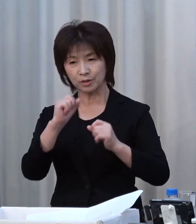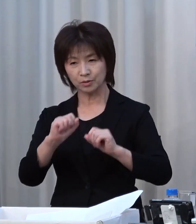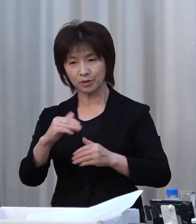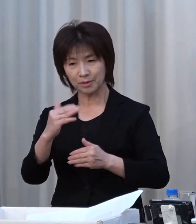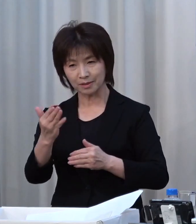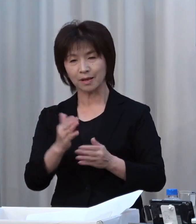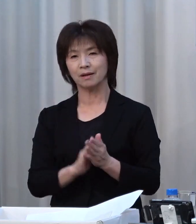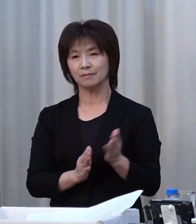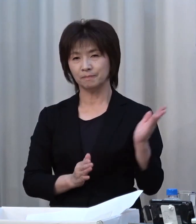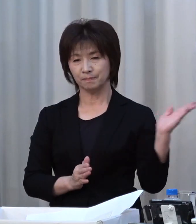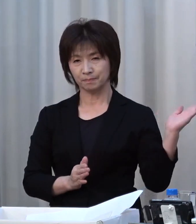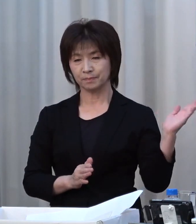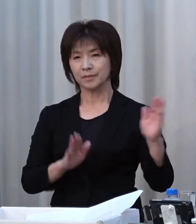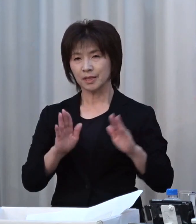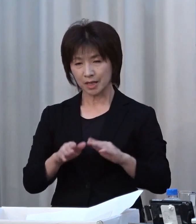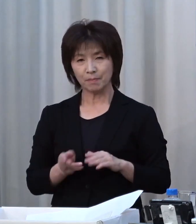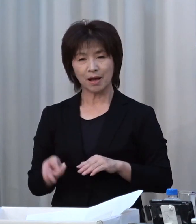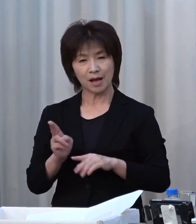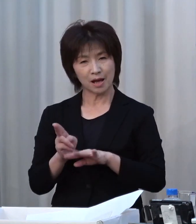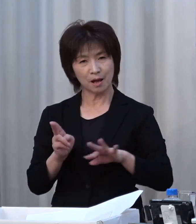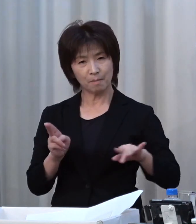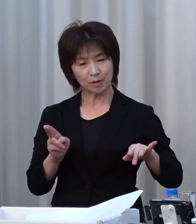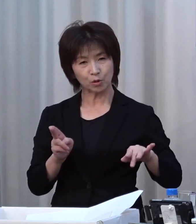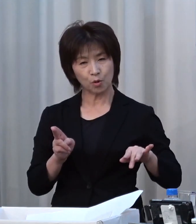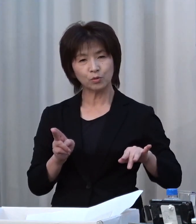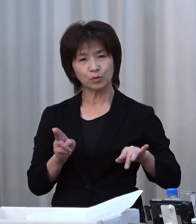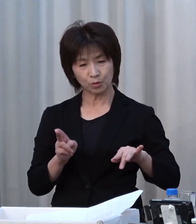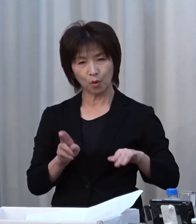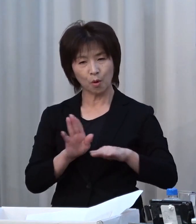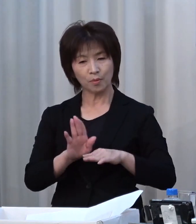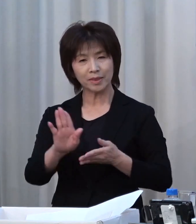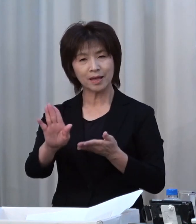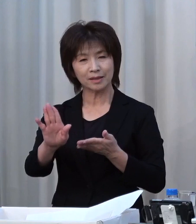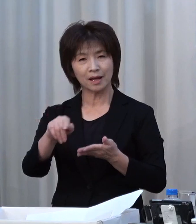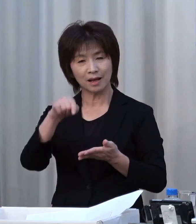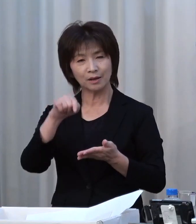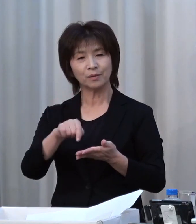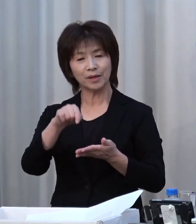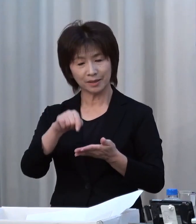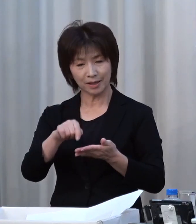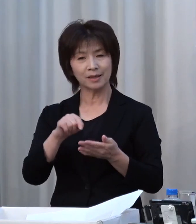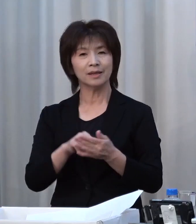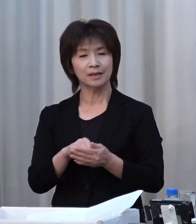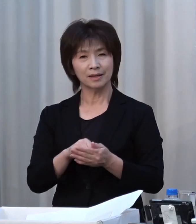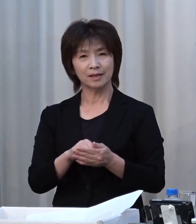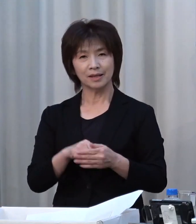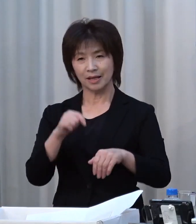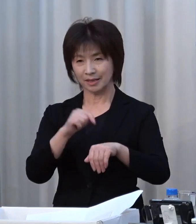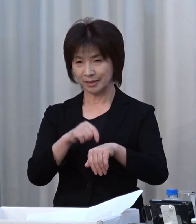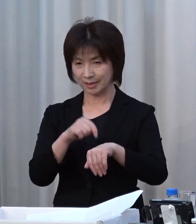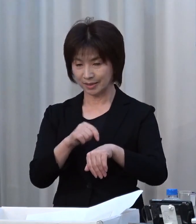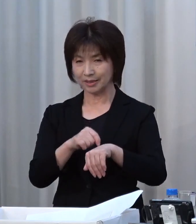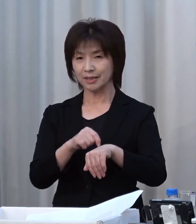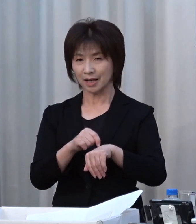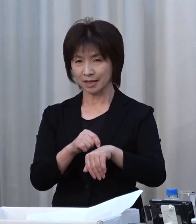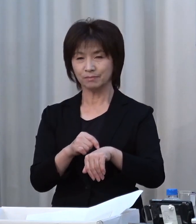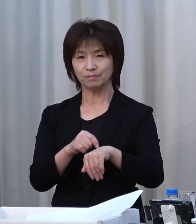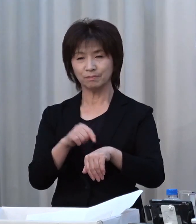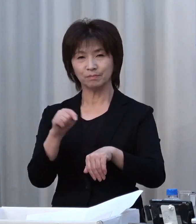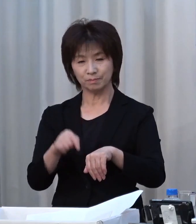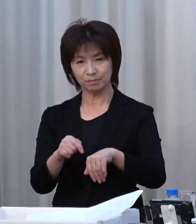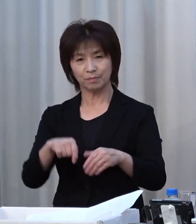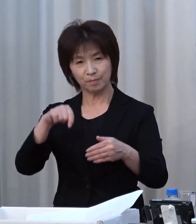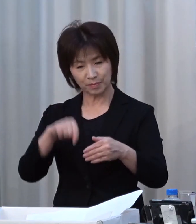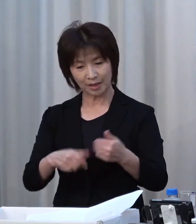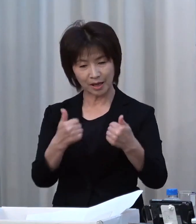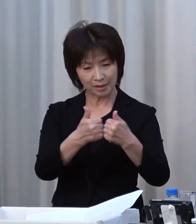の現状においてあのパソコンのパソコンそのデータですね、客観的なデータでですね、それをあの、まあ、時間外当人が申請したものと乖離